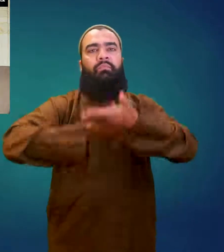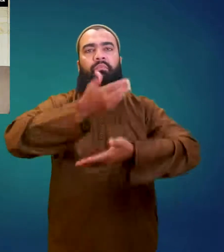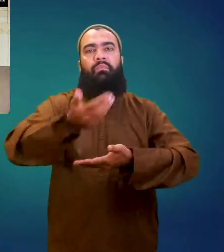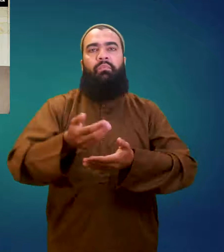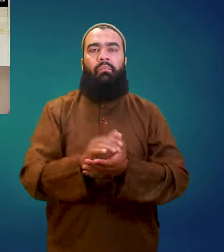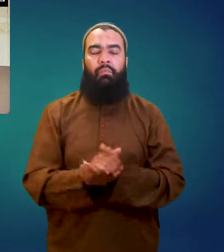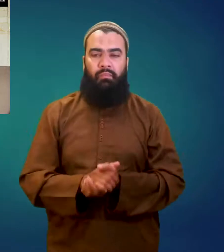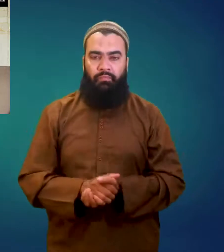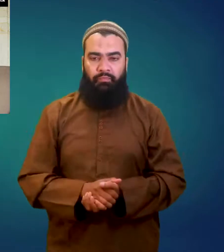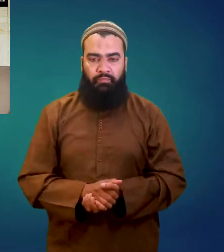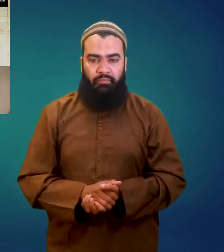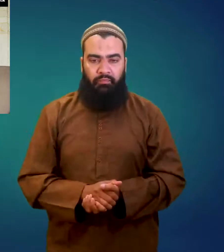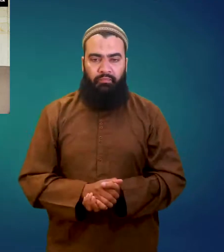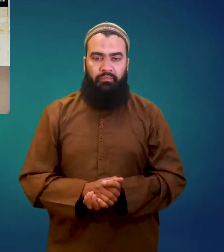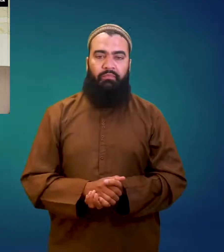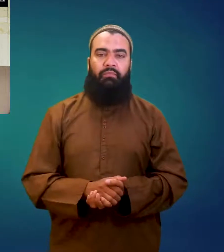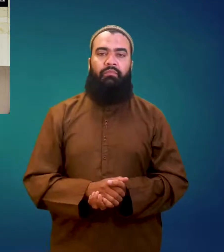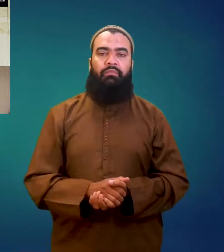15،